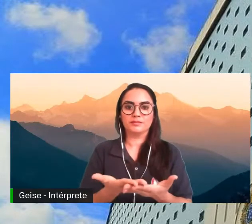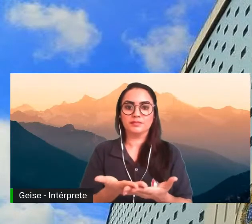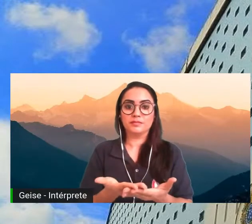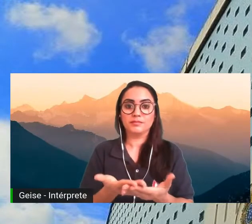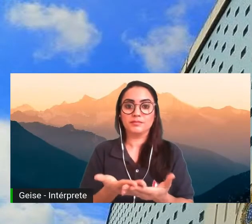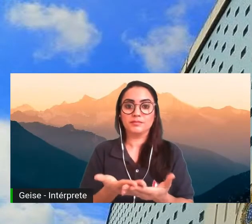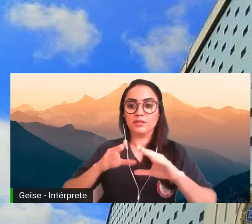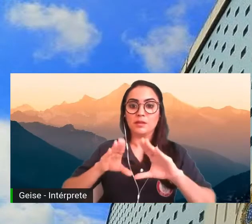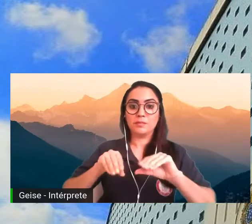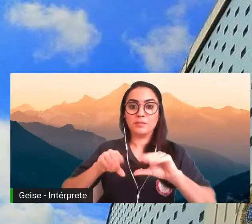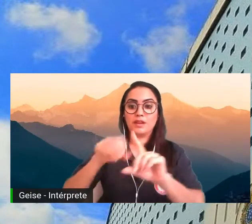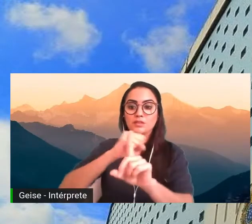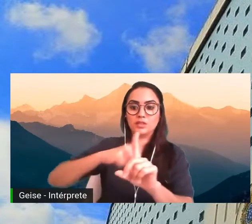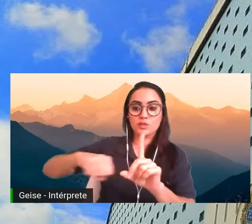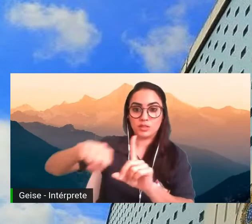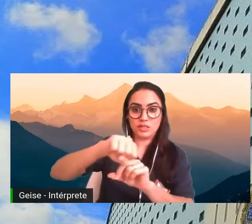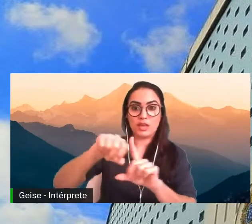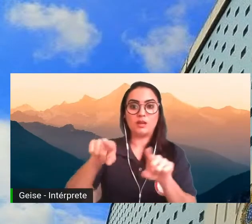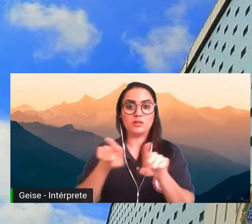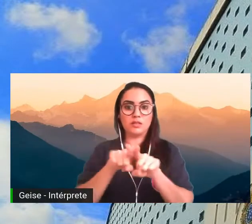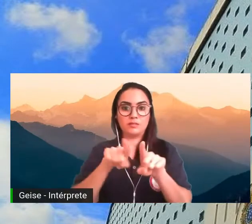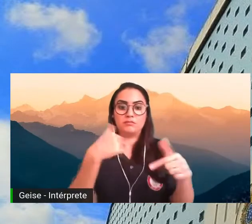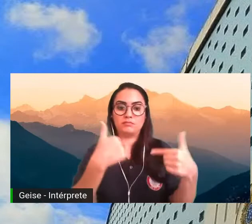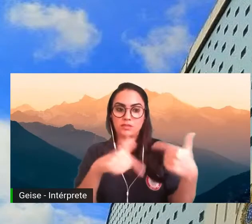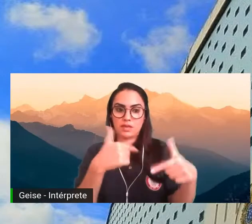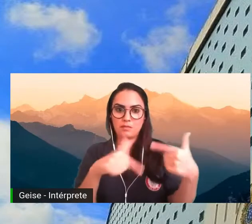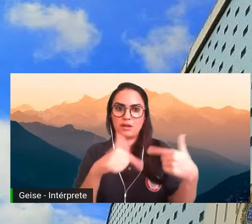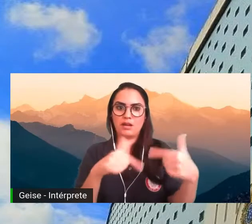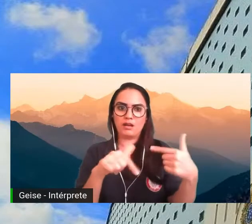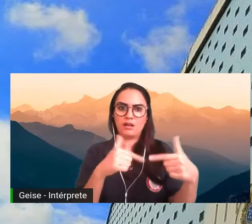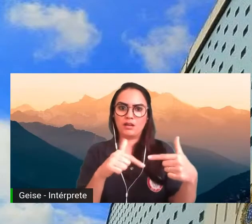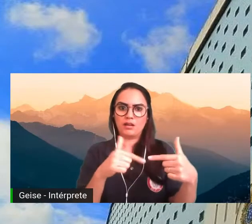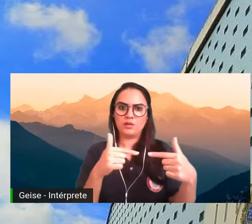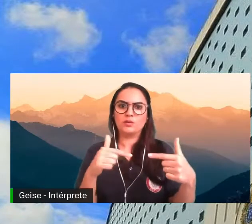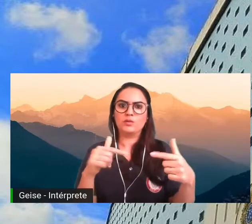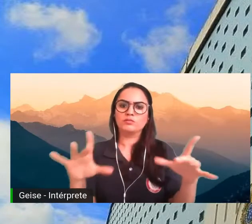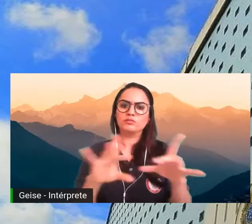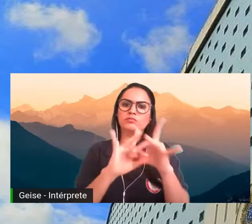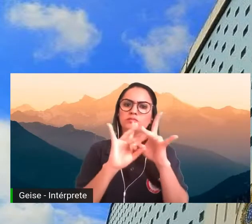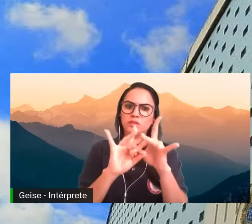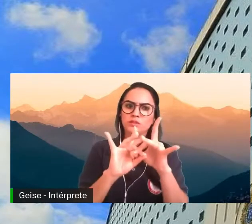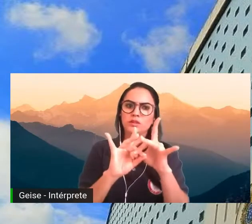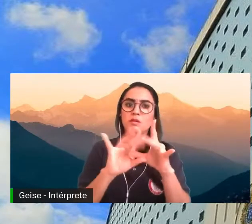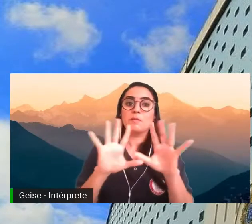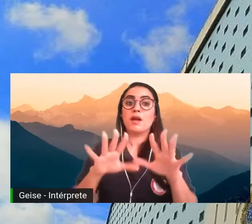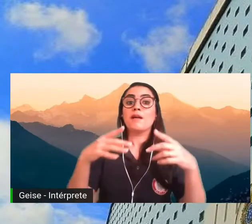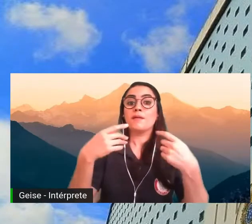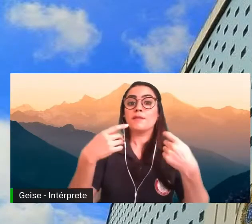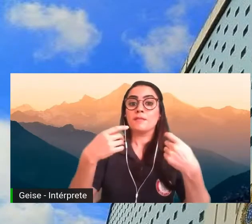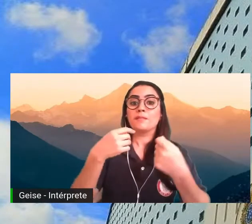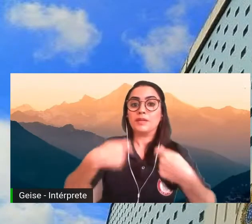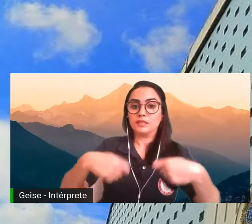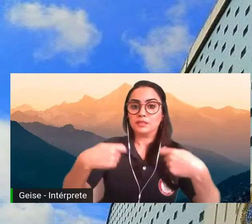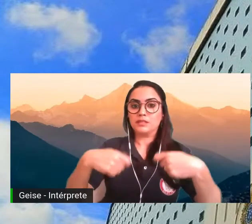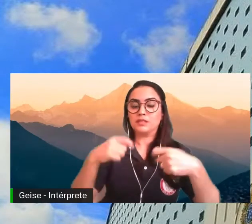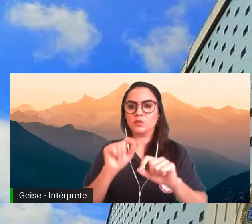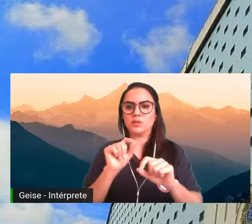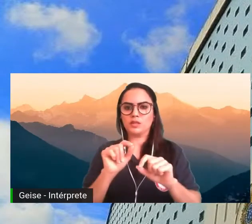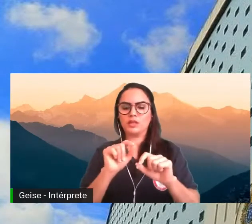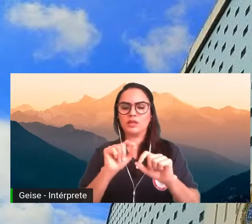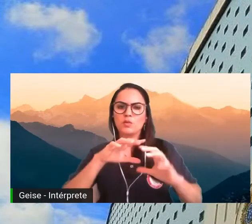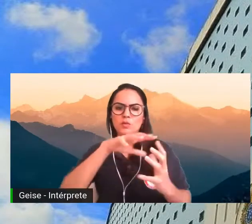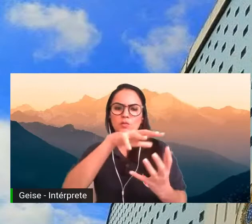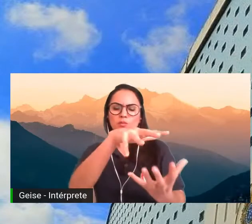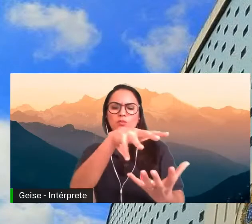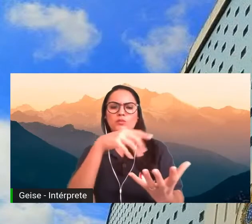coerência, responsabilidade, mas também espírito crítico para entender o mundo em que vivem. E